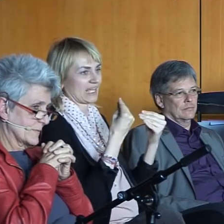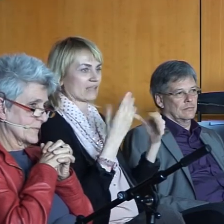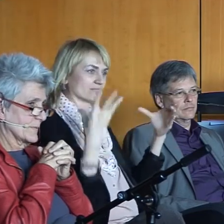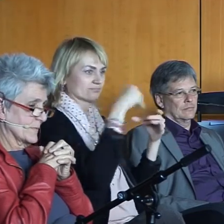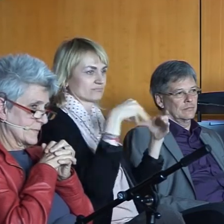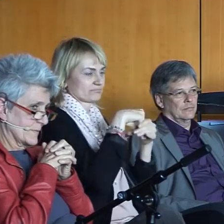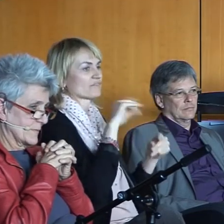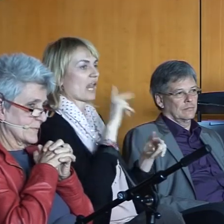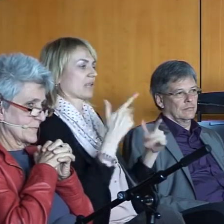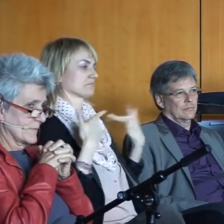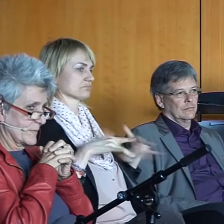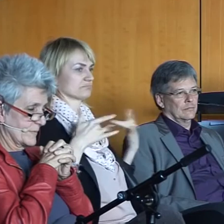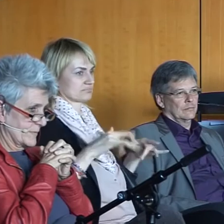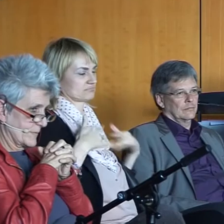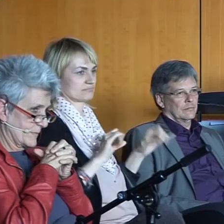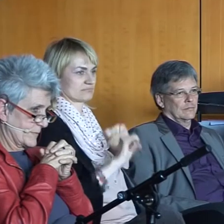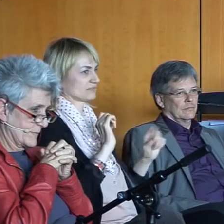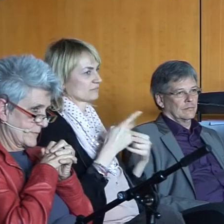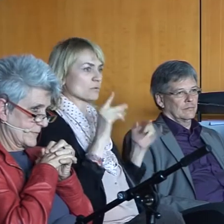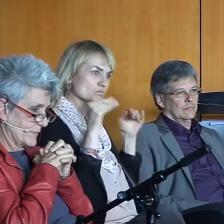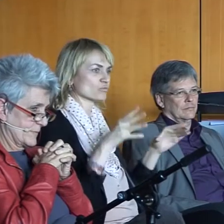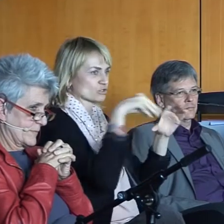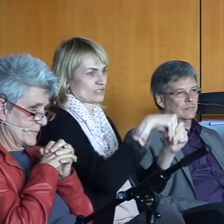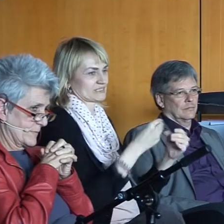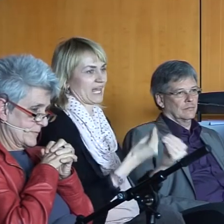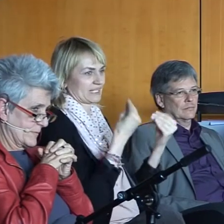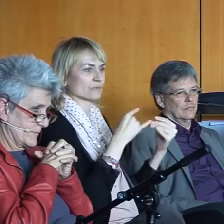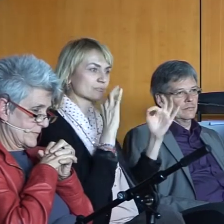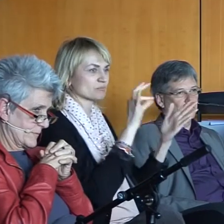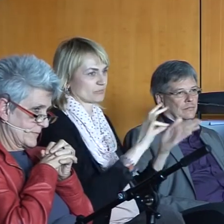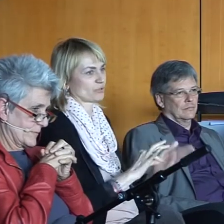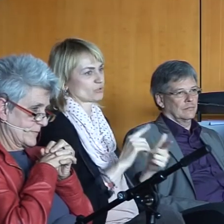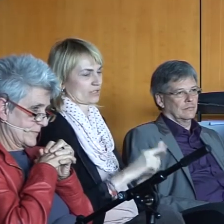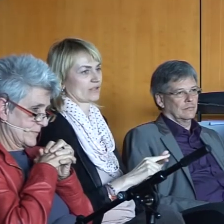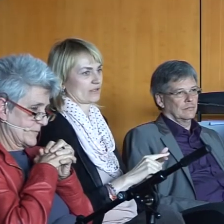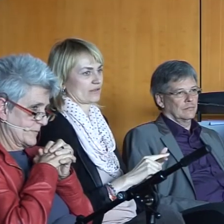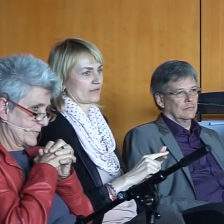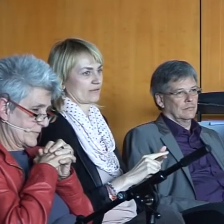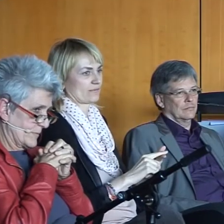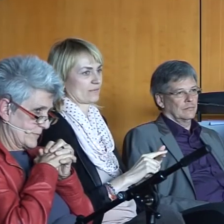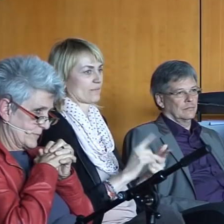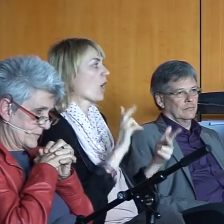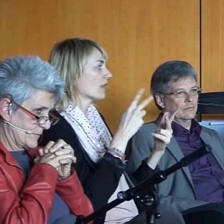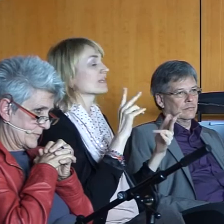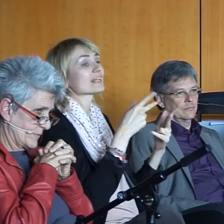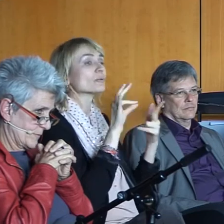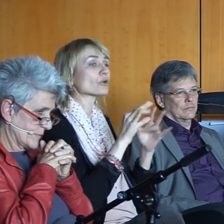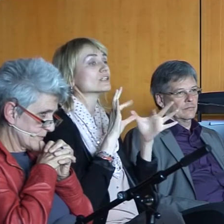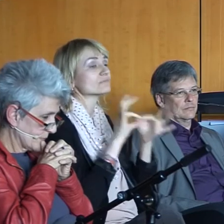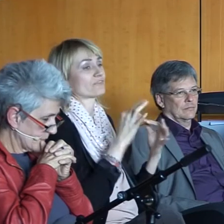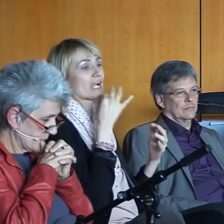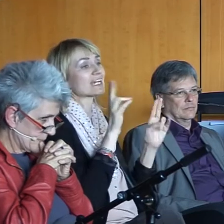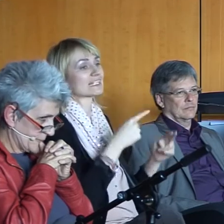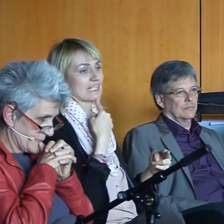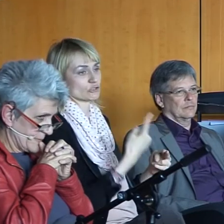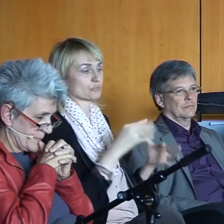bereitstellen. Die Länder sind genauso in die Verpflichtung zu holen und müssen dafür Geld bereitstellen. Und